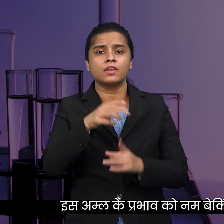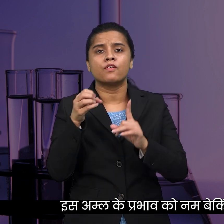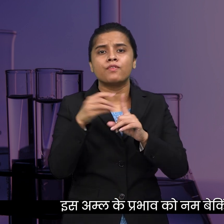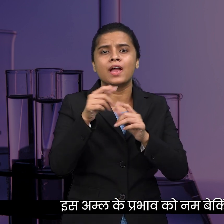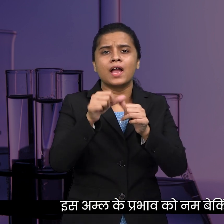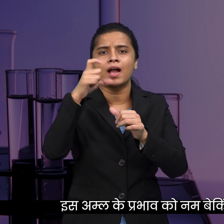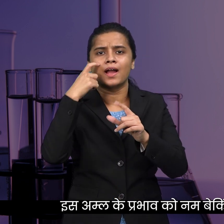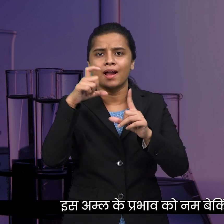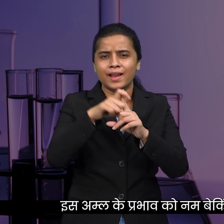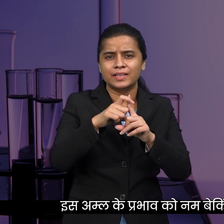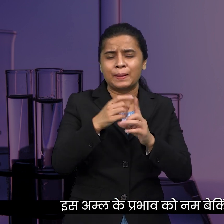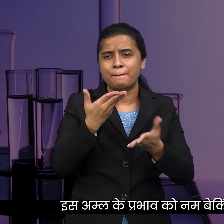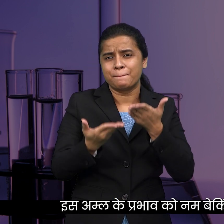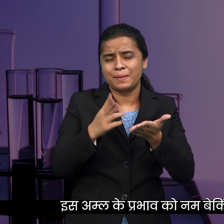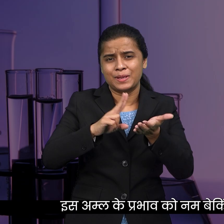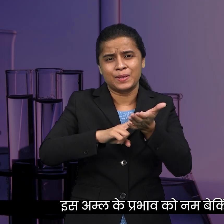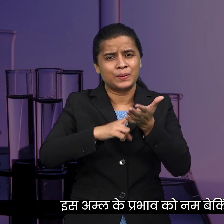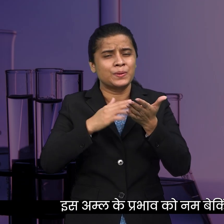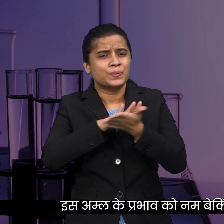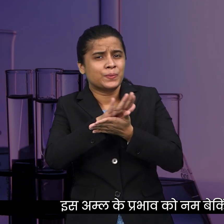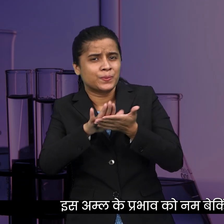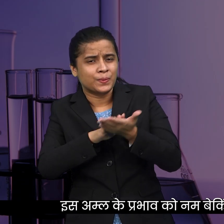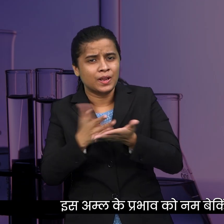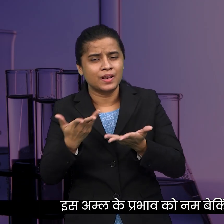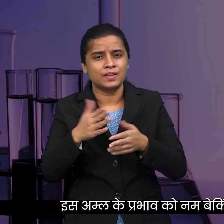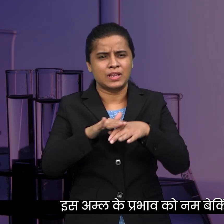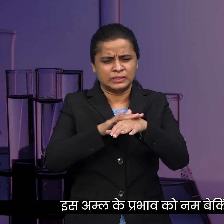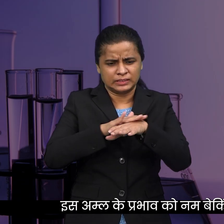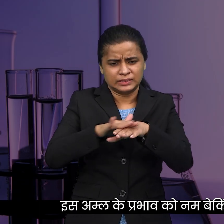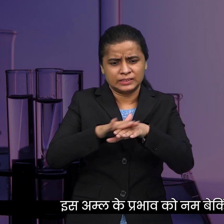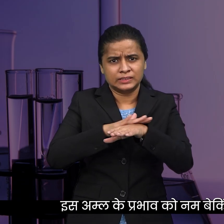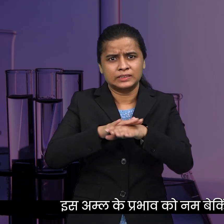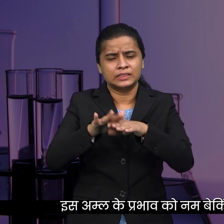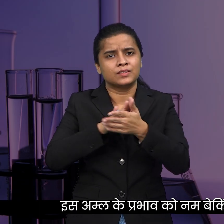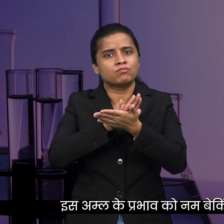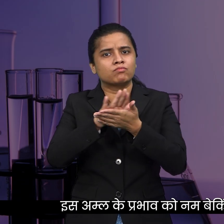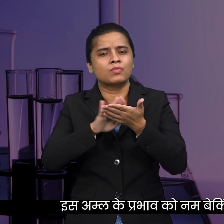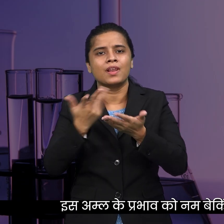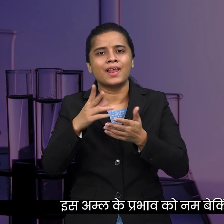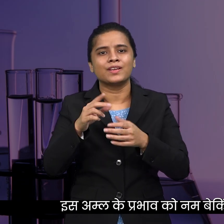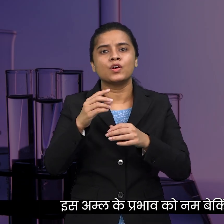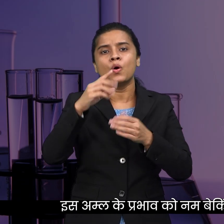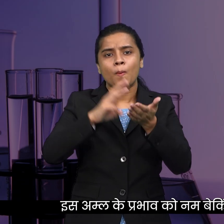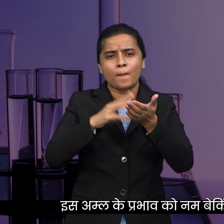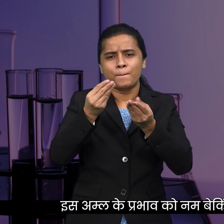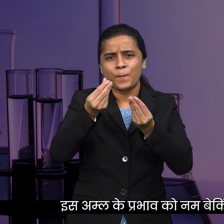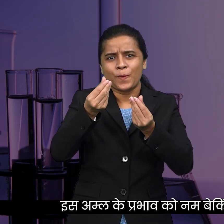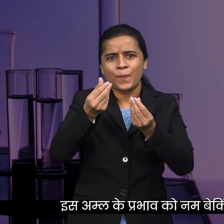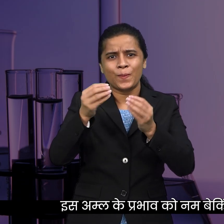इस अम्ल के प्रभाव को नम बेकिंग सोडा, सोडियम हाइड्रोजन कार्बोनेट